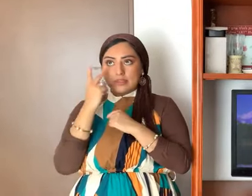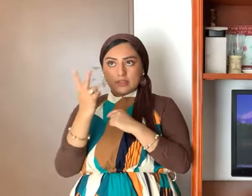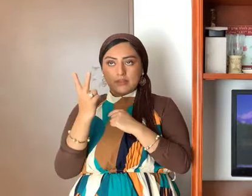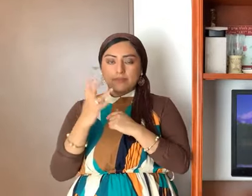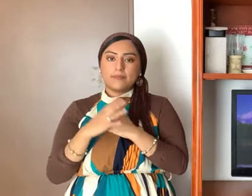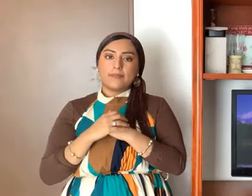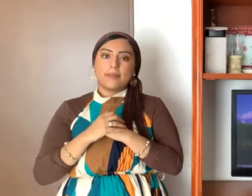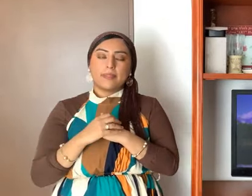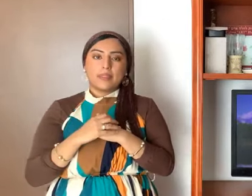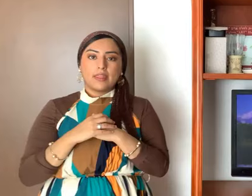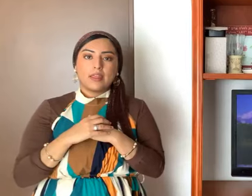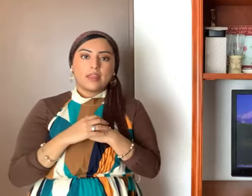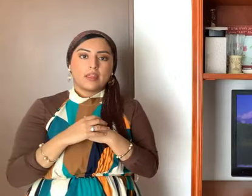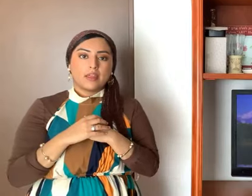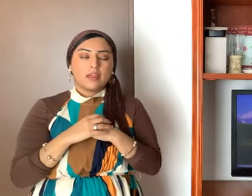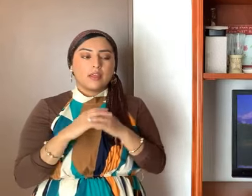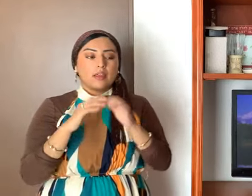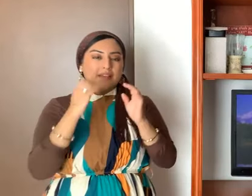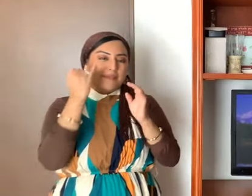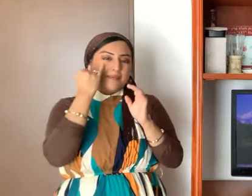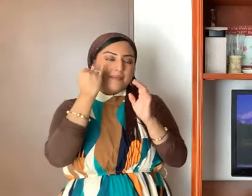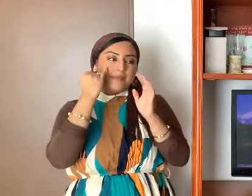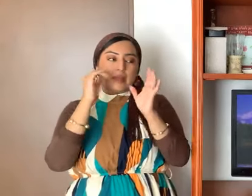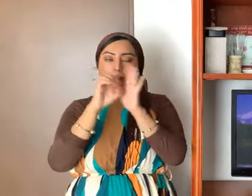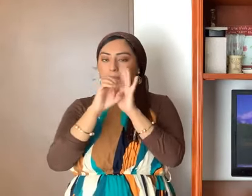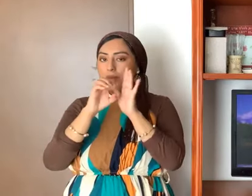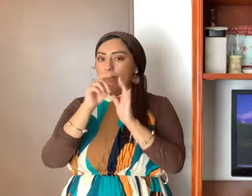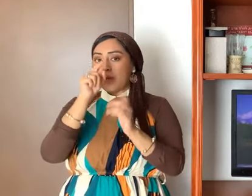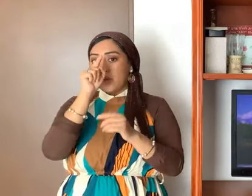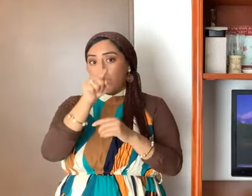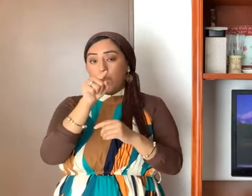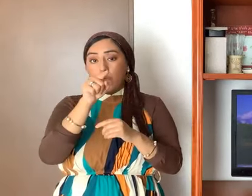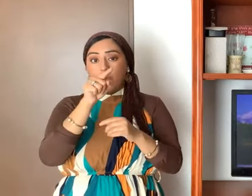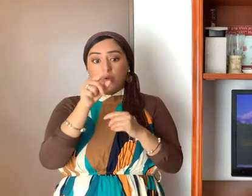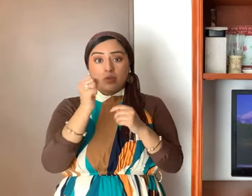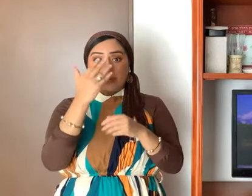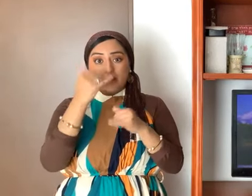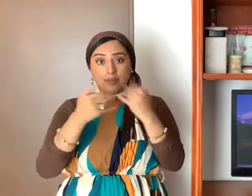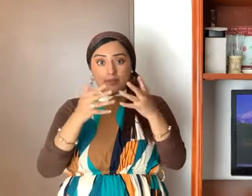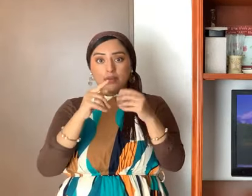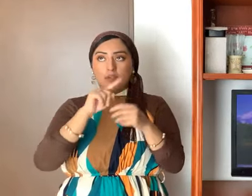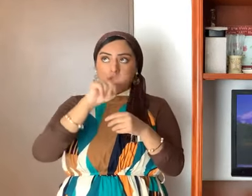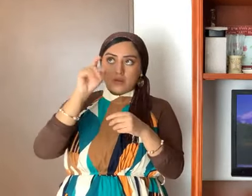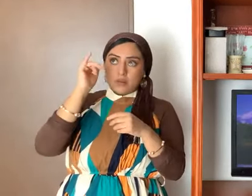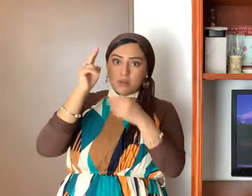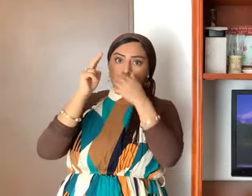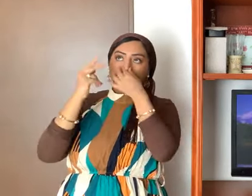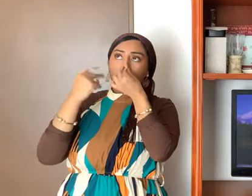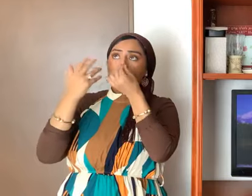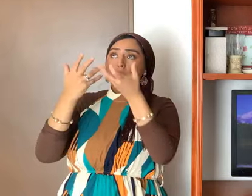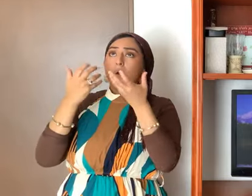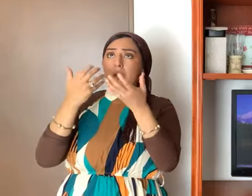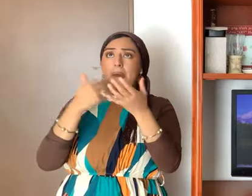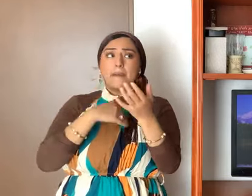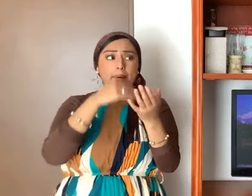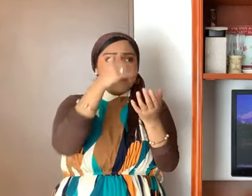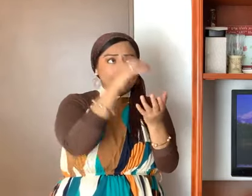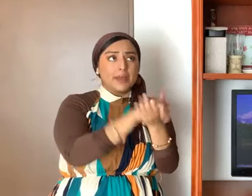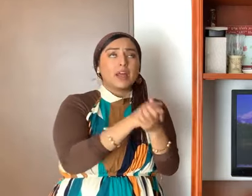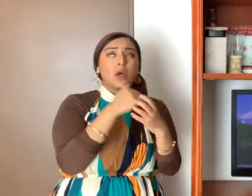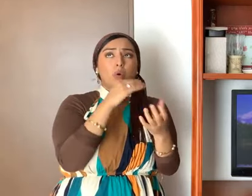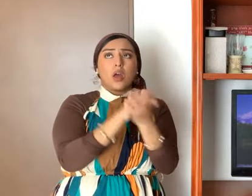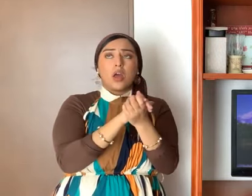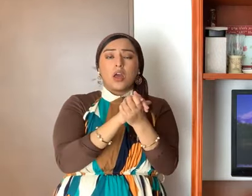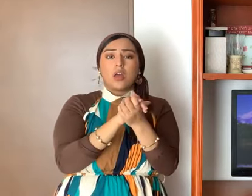no se ve. Vamos a suponer que tú le has pedido fuera de Shabbat al Eterno tu esposo o tu esposa.